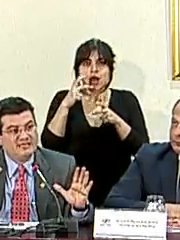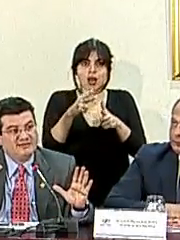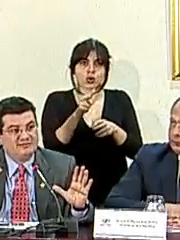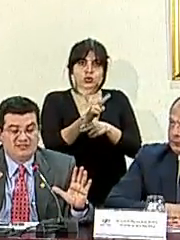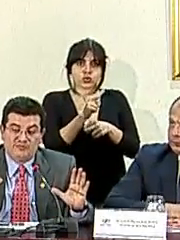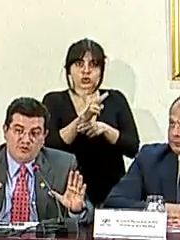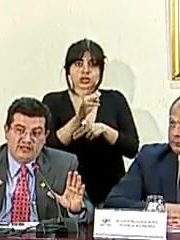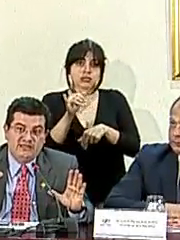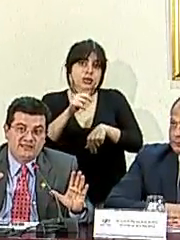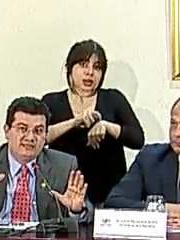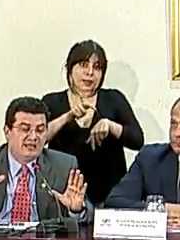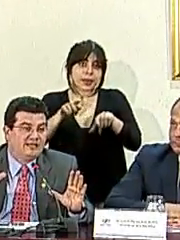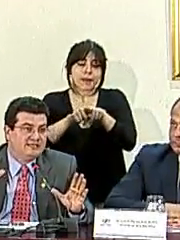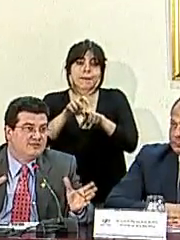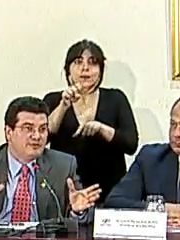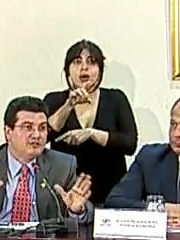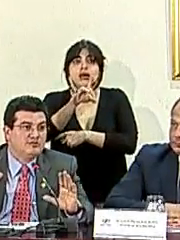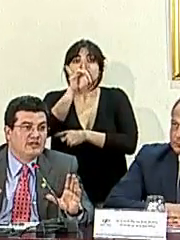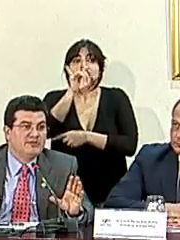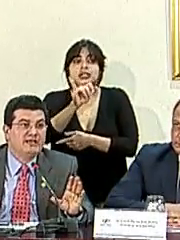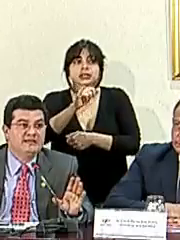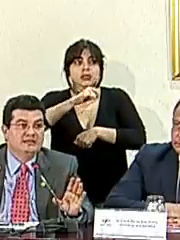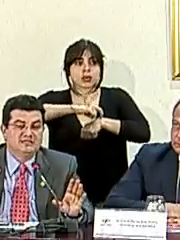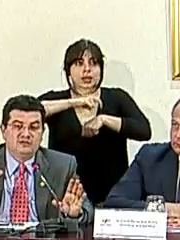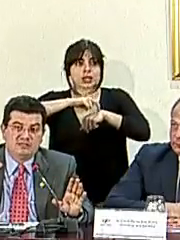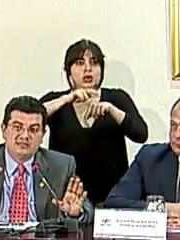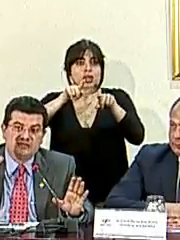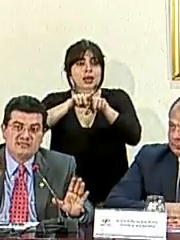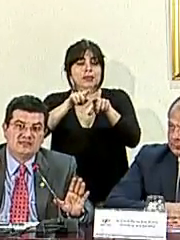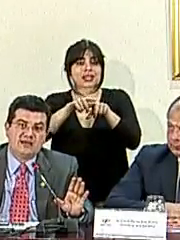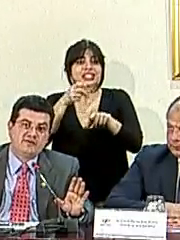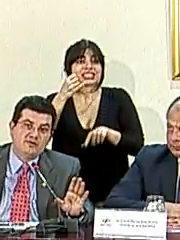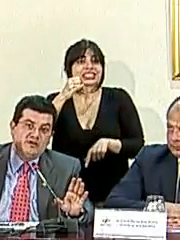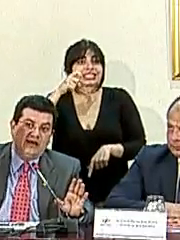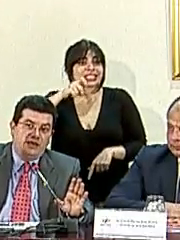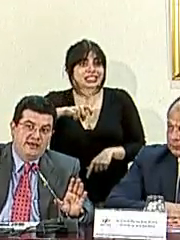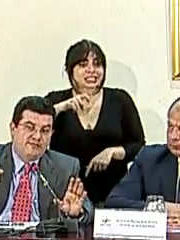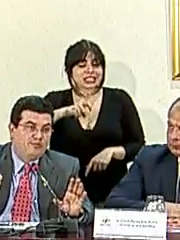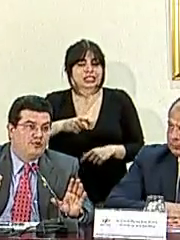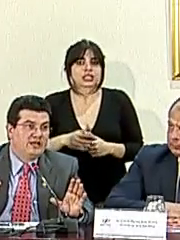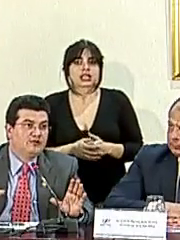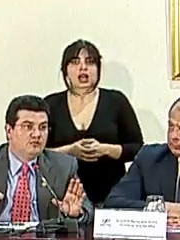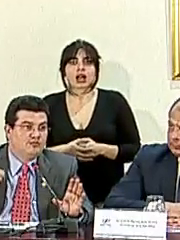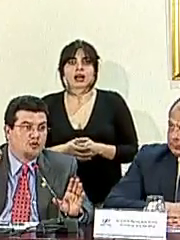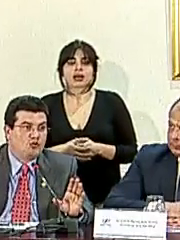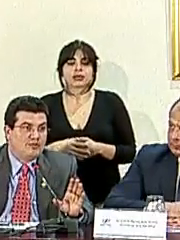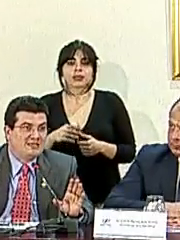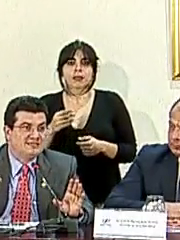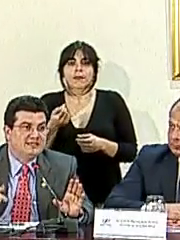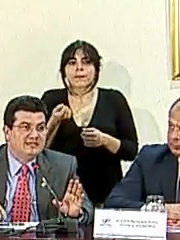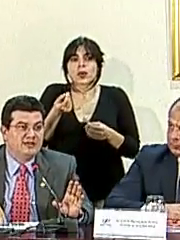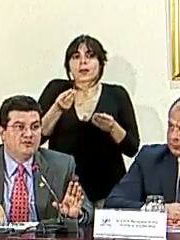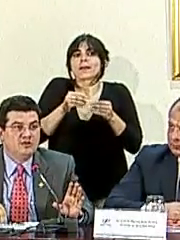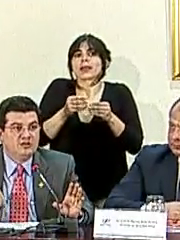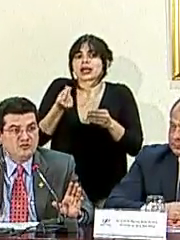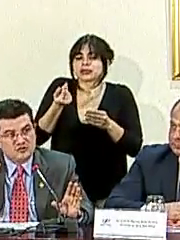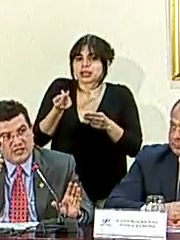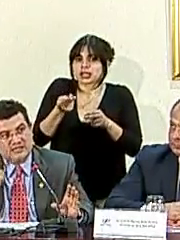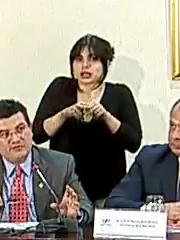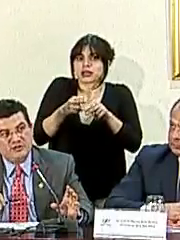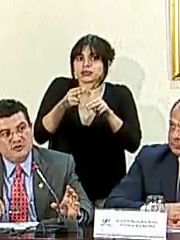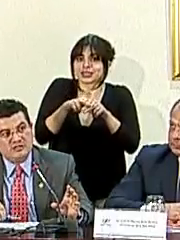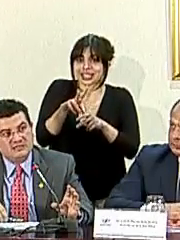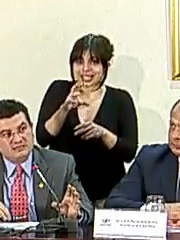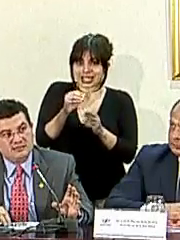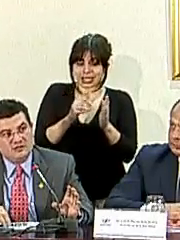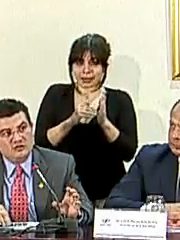vez que se puede detectar en ese momento también si va a ser necesario poner un poco más de dinero. Los